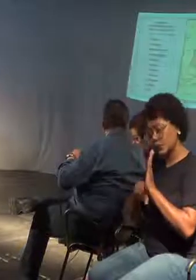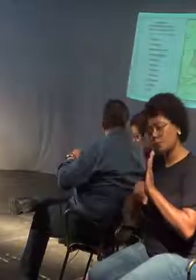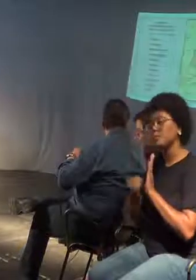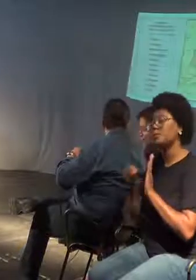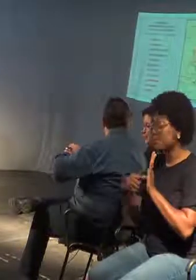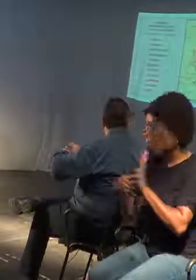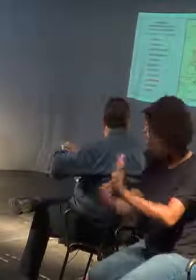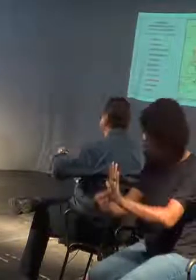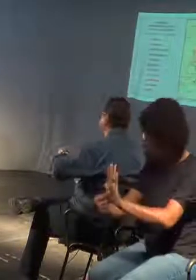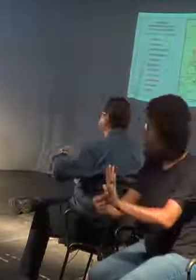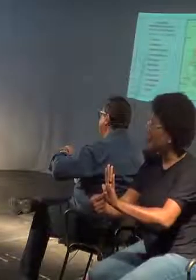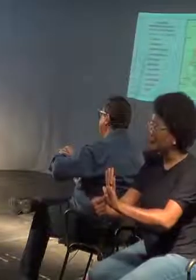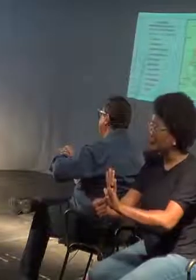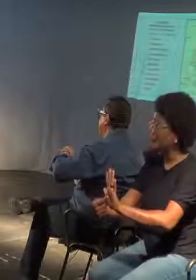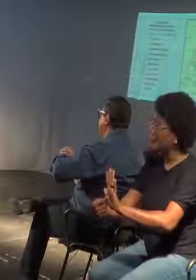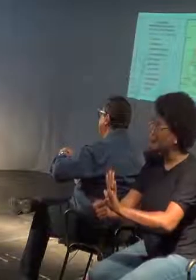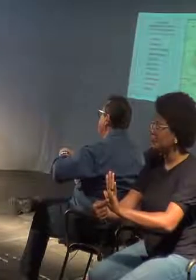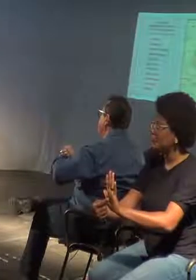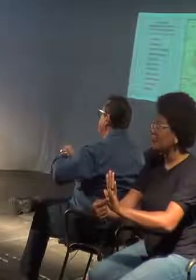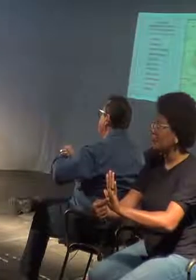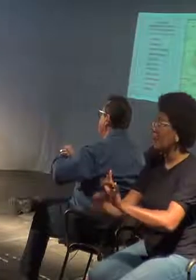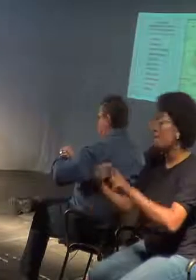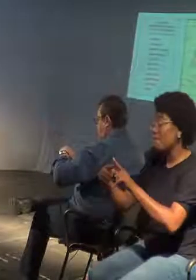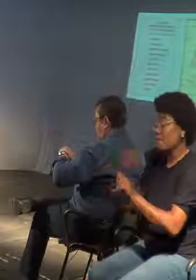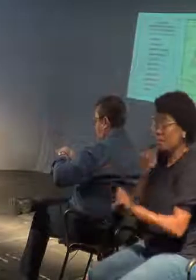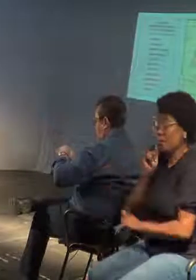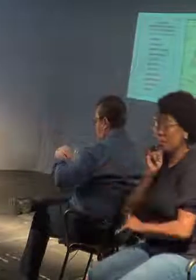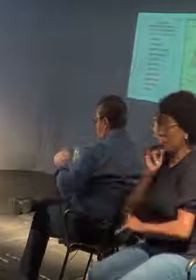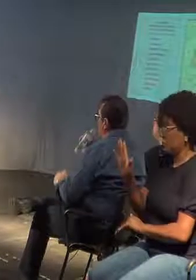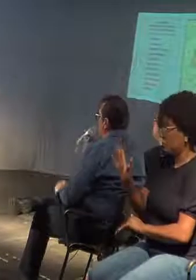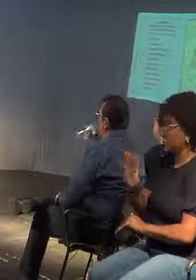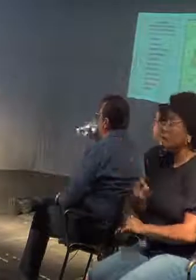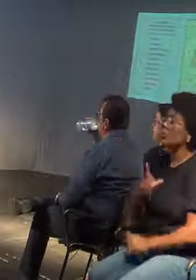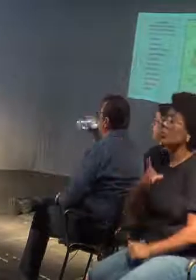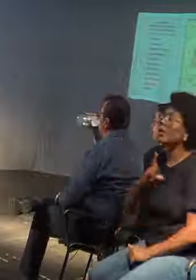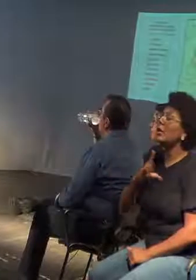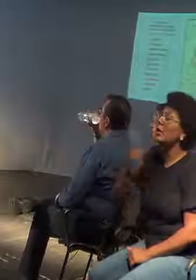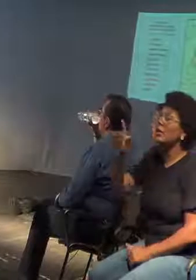mostrei os problemas que essa estrada vai trazer. Por exemplo, quem estudou na UESP aqui?